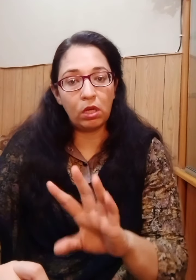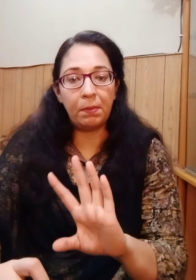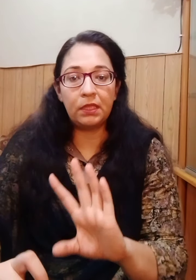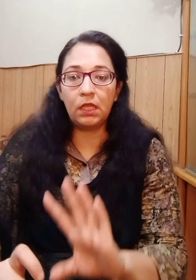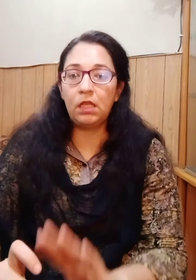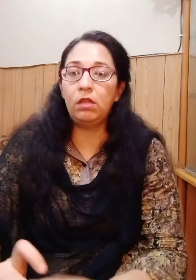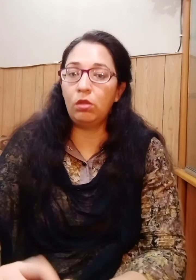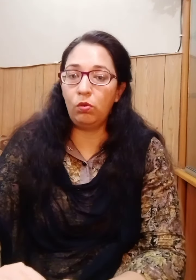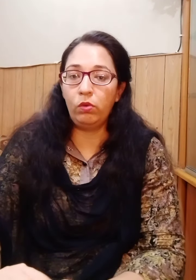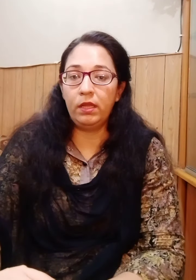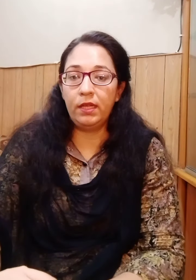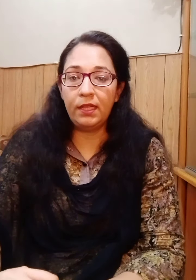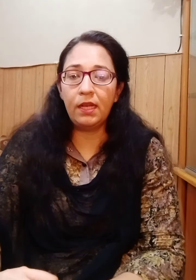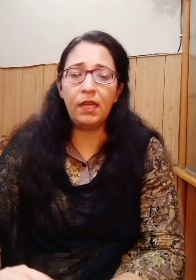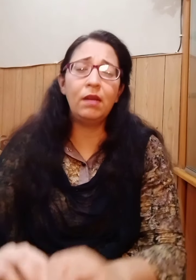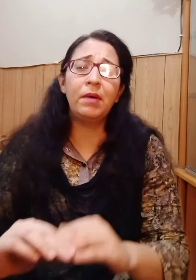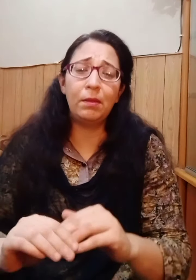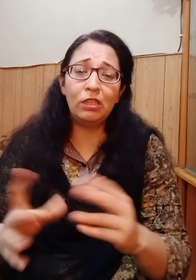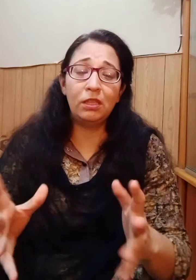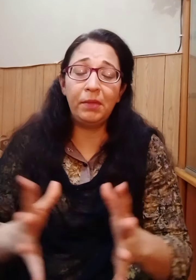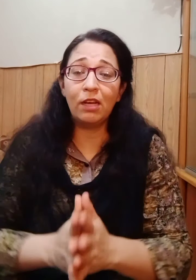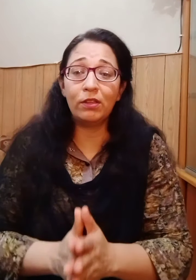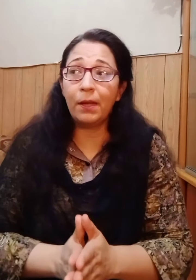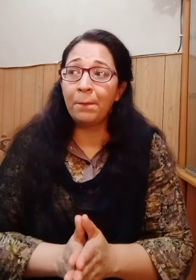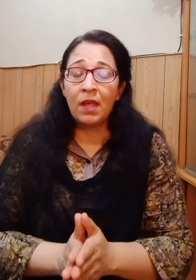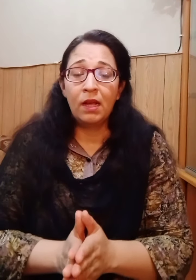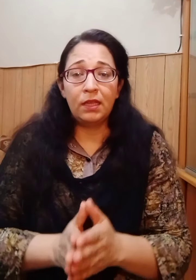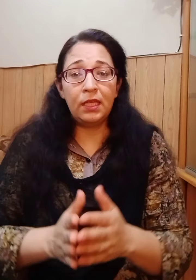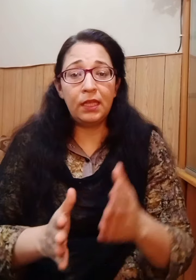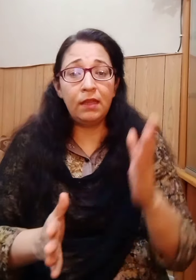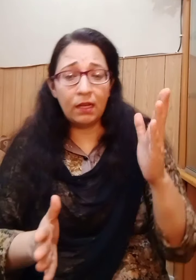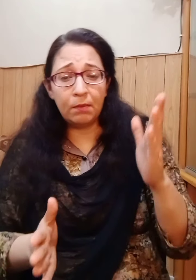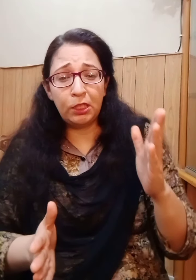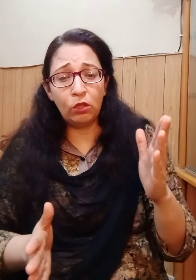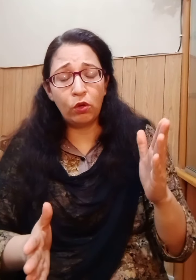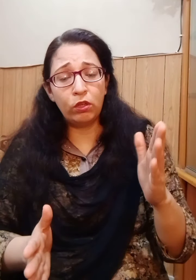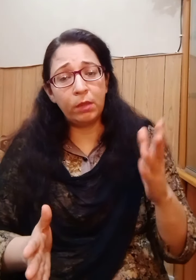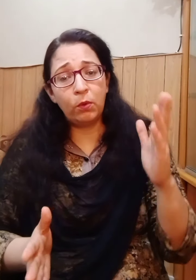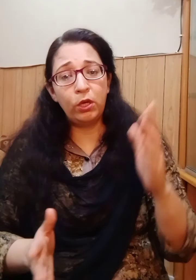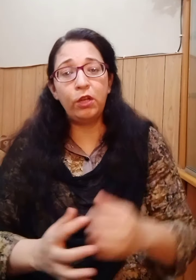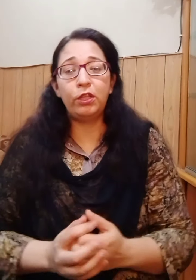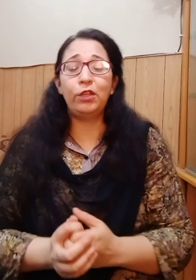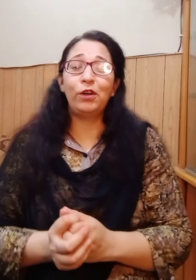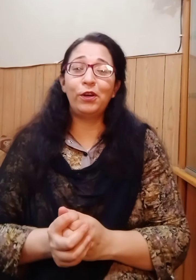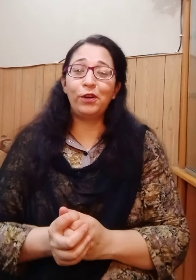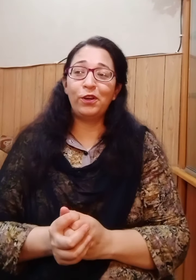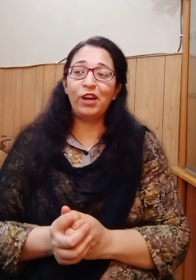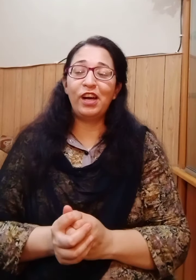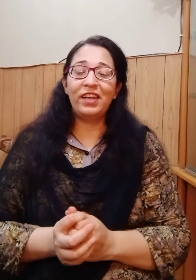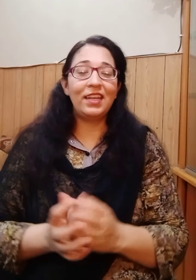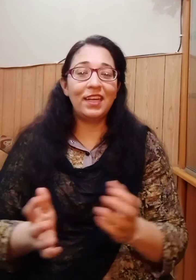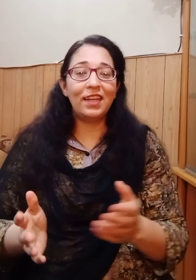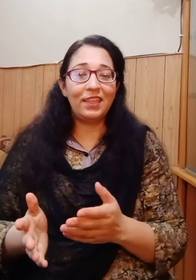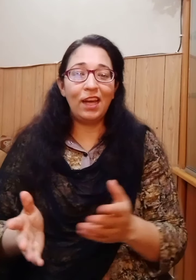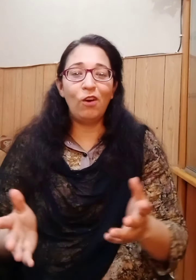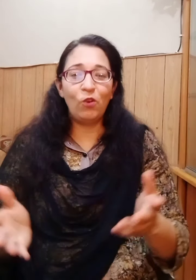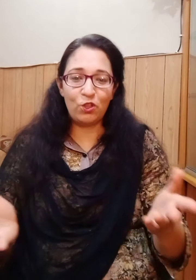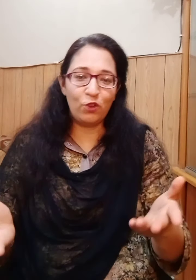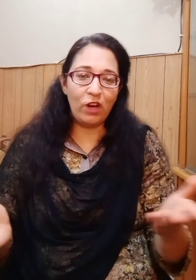डॉक्टर के पास जाने की जरूरत है ताकि लेकिन हमारी आंखों में क्या होता है 3 साल के बच्चे हो गया था अनुसार राशियां जो